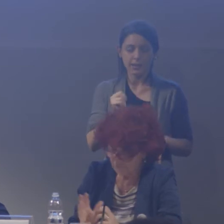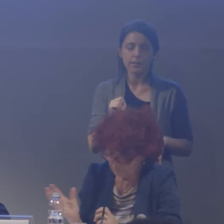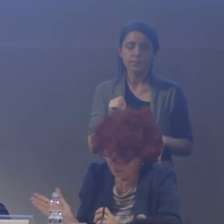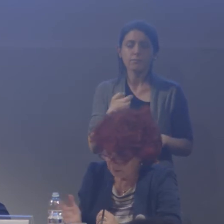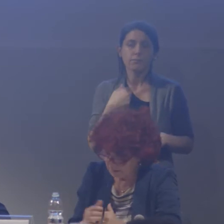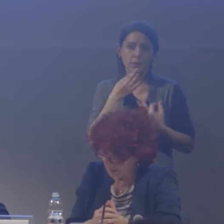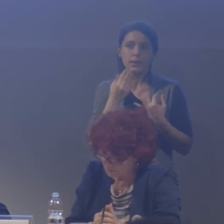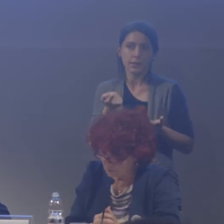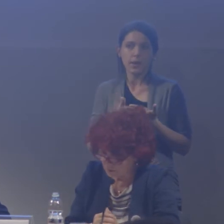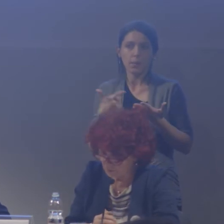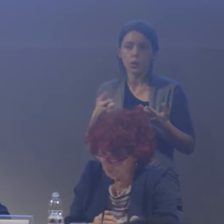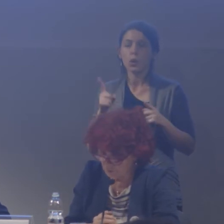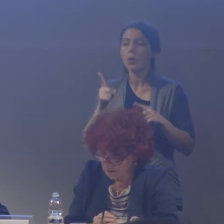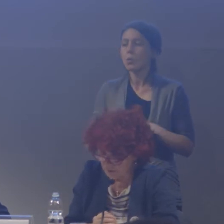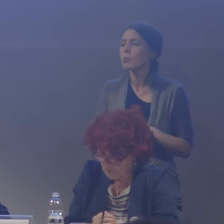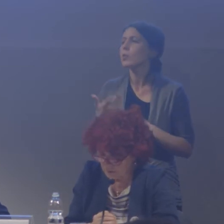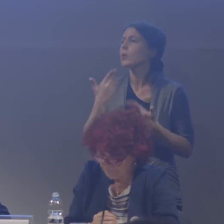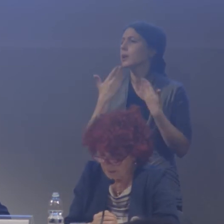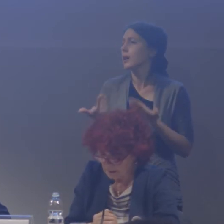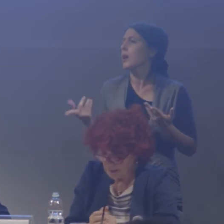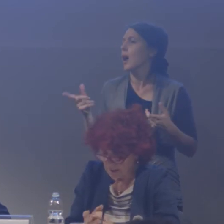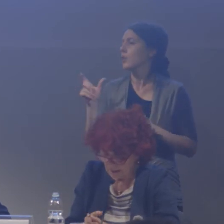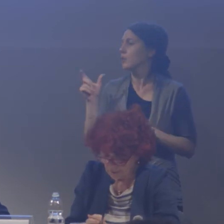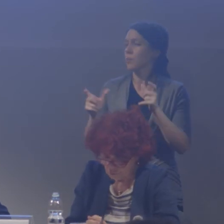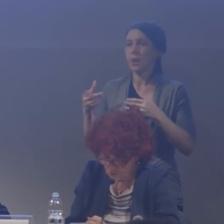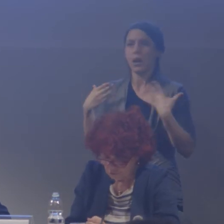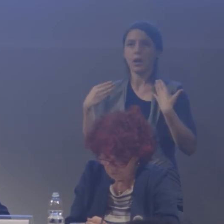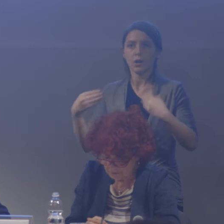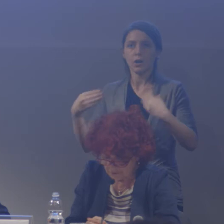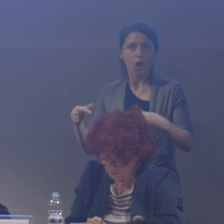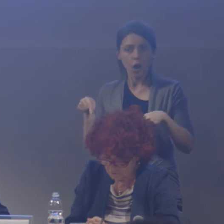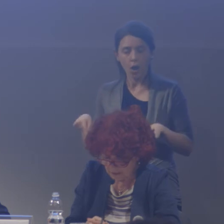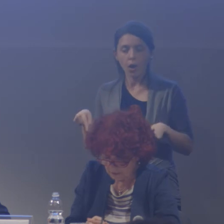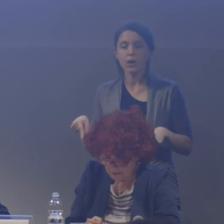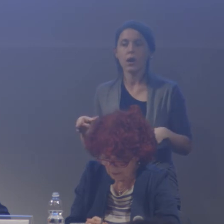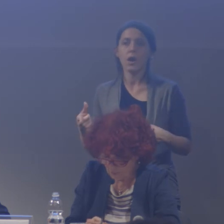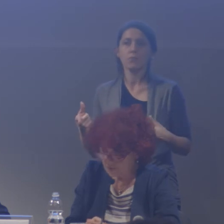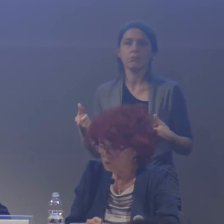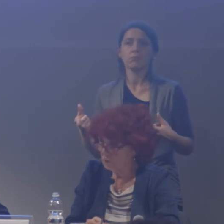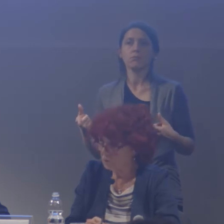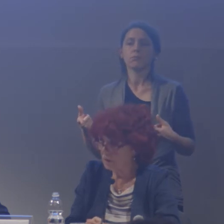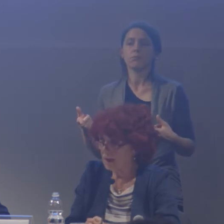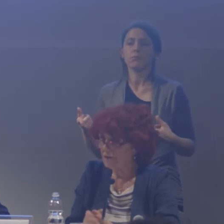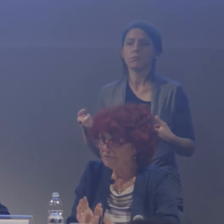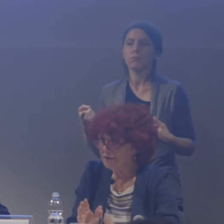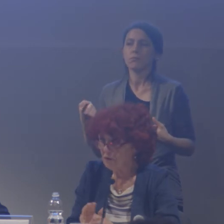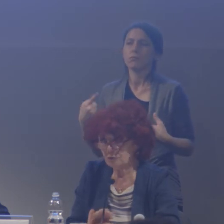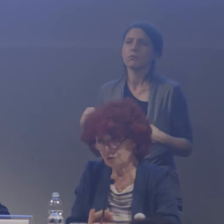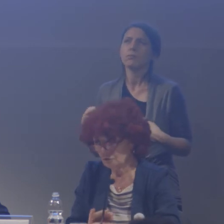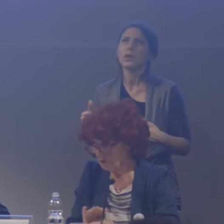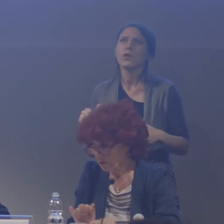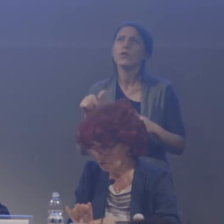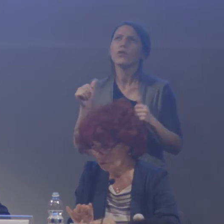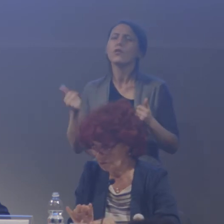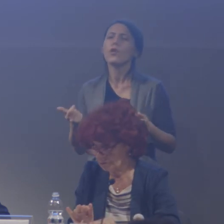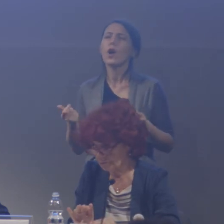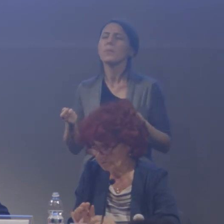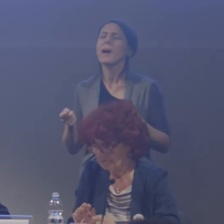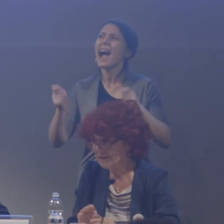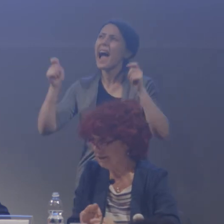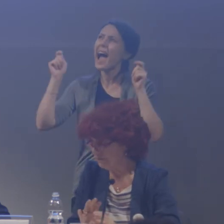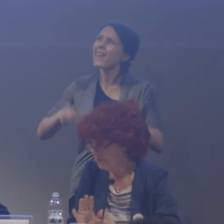indifferente. Ovviamente ringrazio anche tutti quelli che qui hanno scelto di partecipare a questo avvio non di